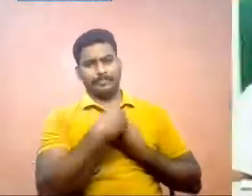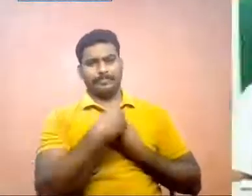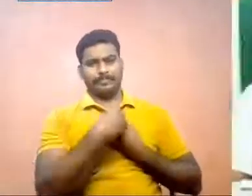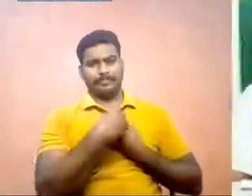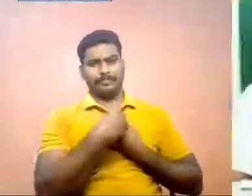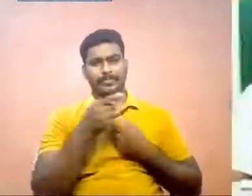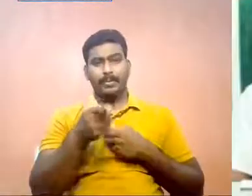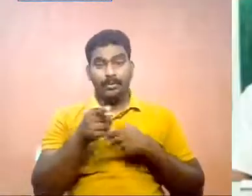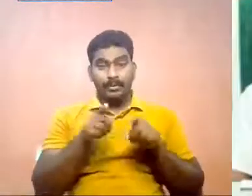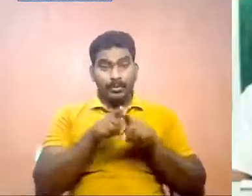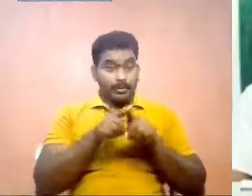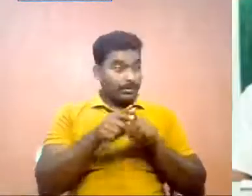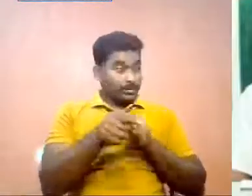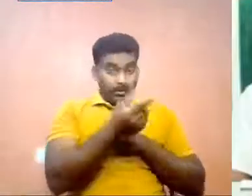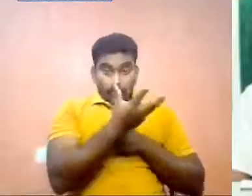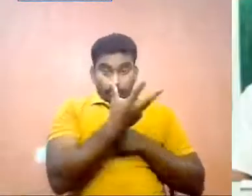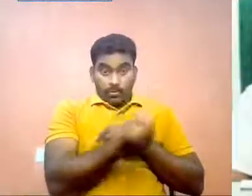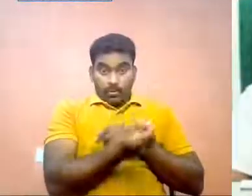അപ്പോൾ അവർക്കാവശ്യമായ